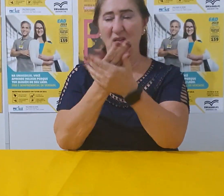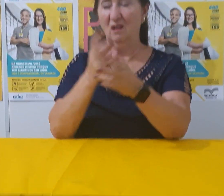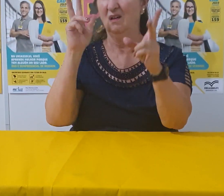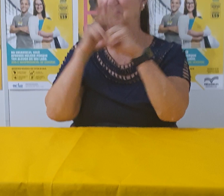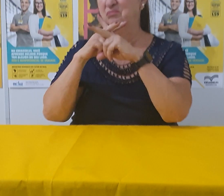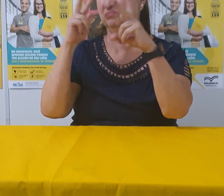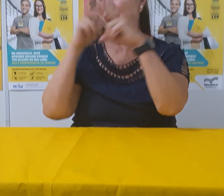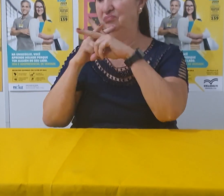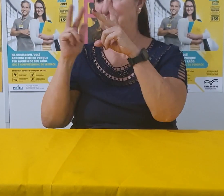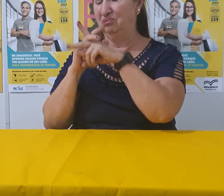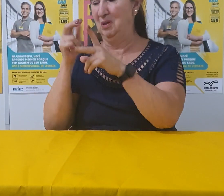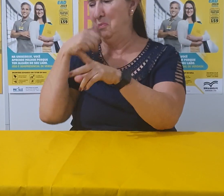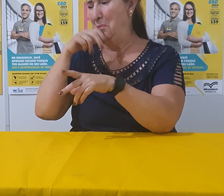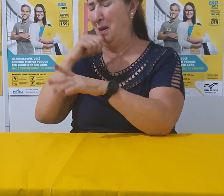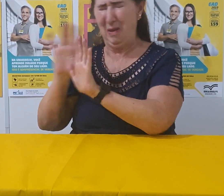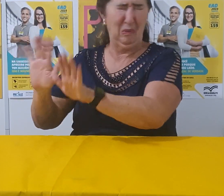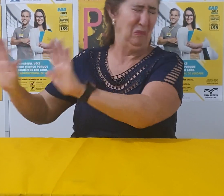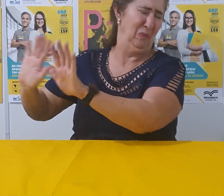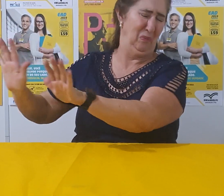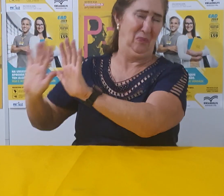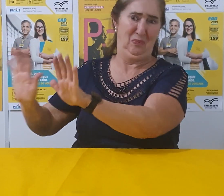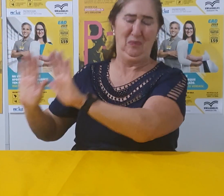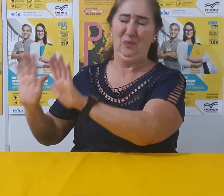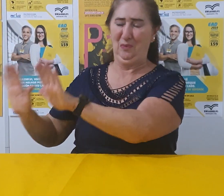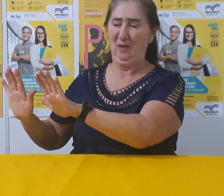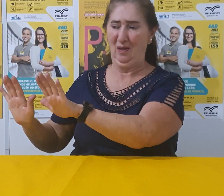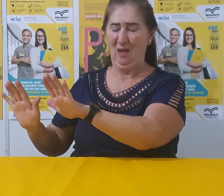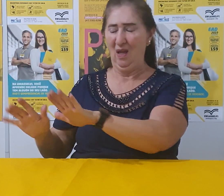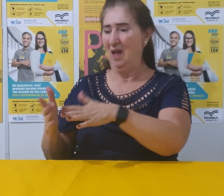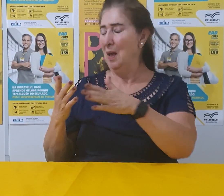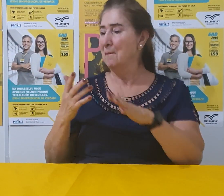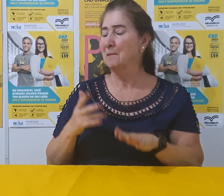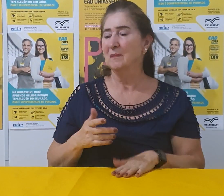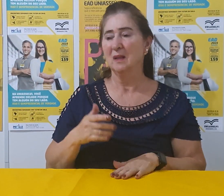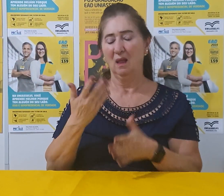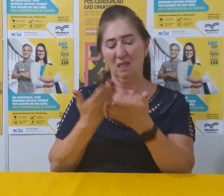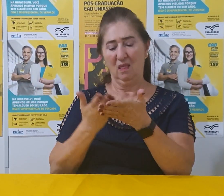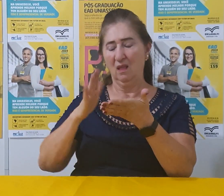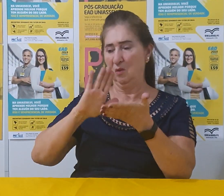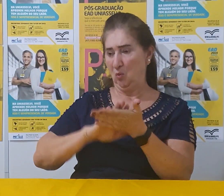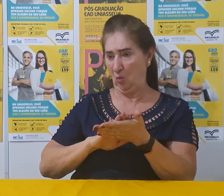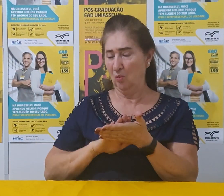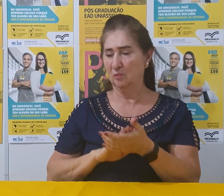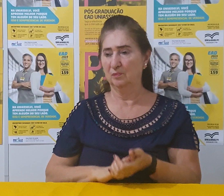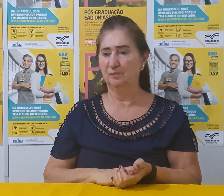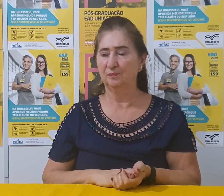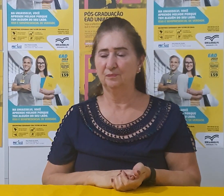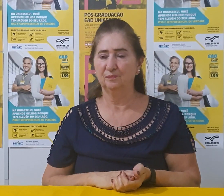mãe para não ir. Para ele, o tradutor em sala de aula